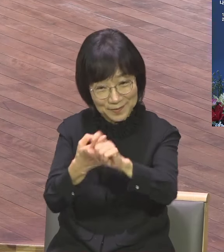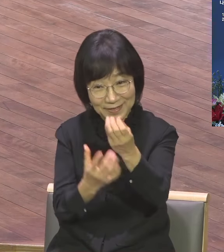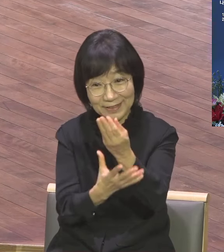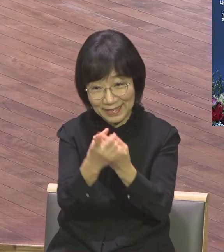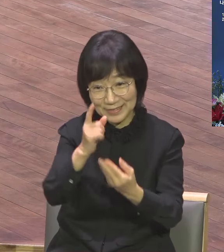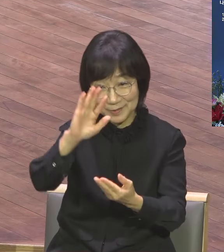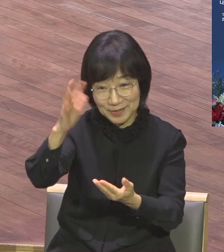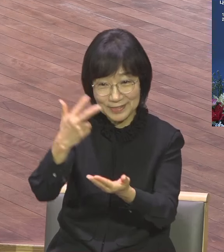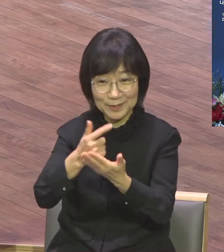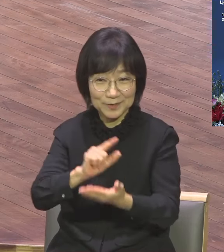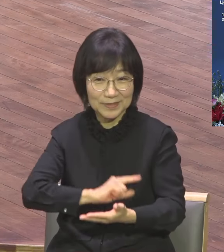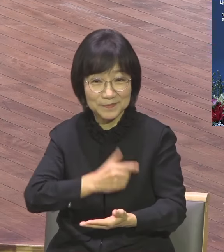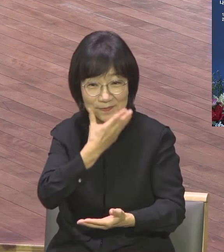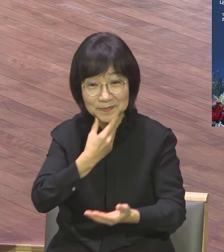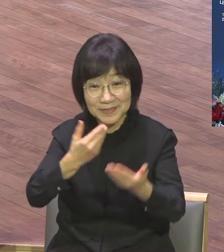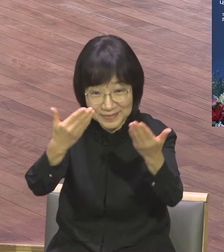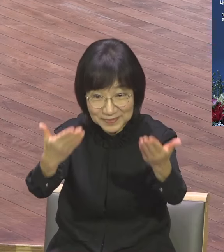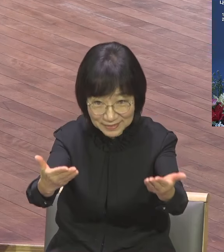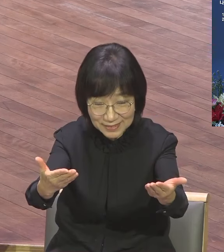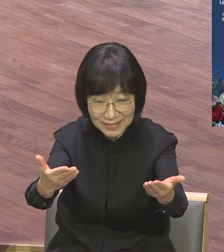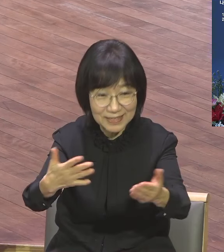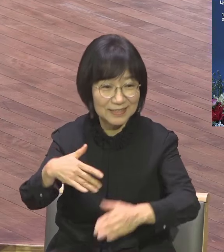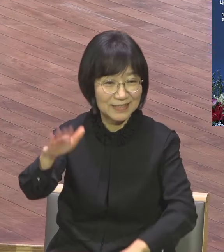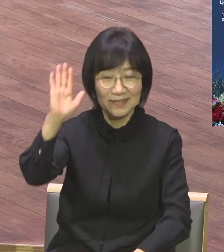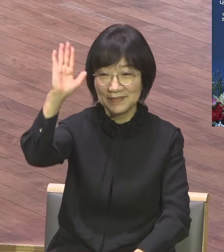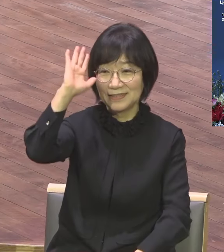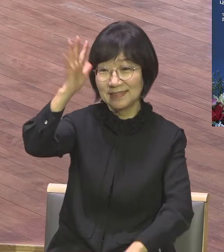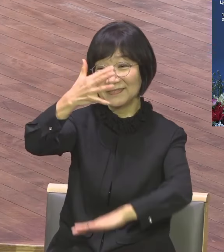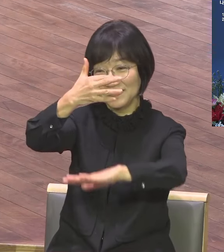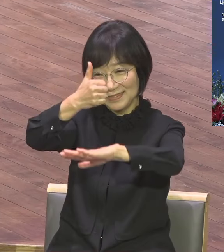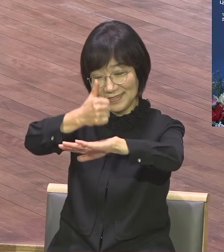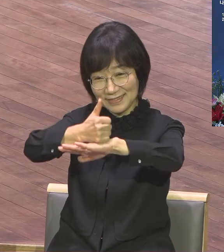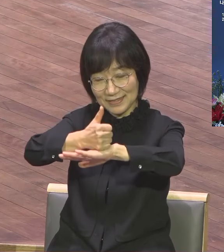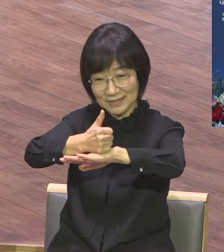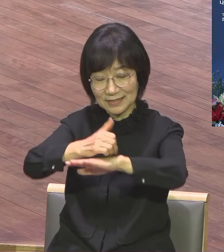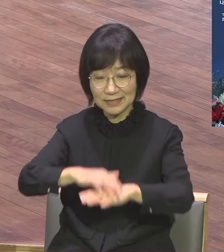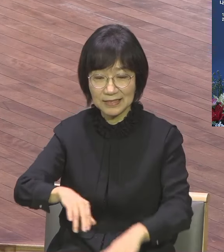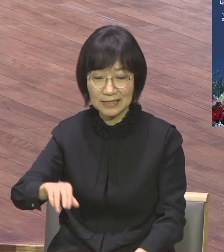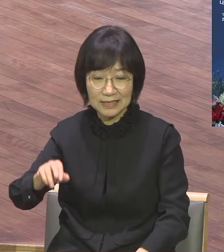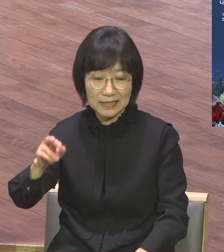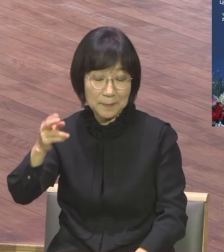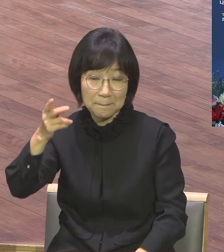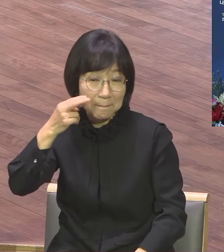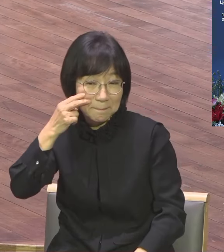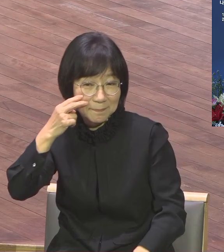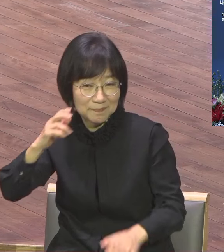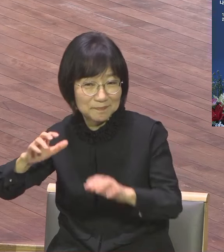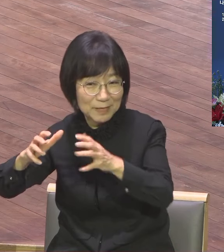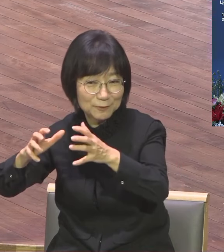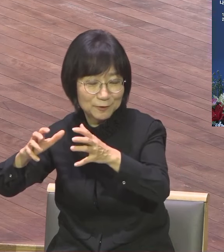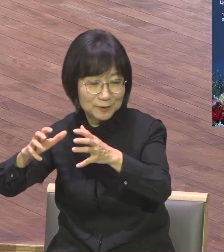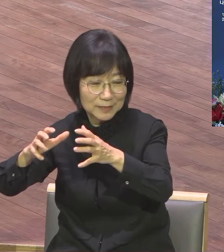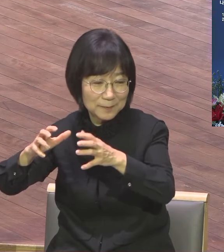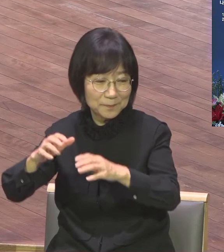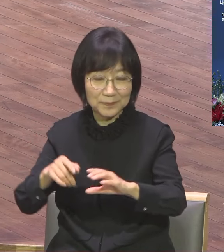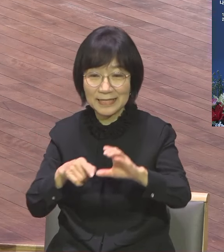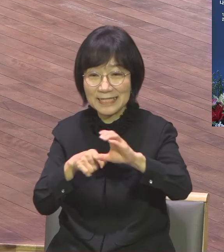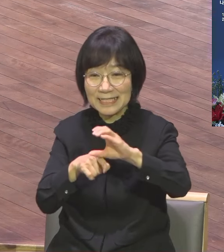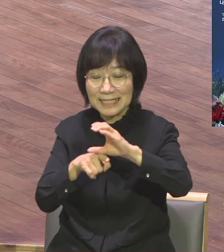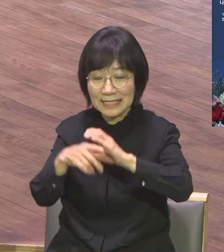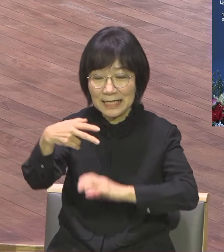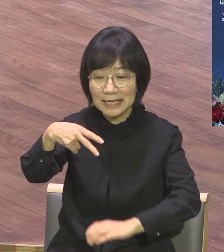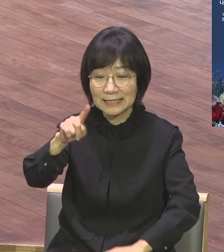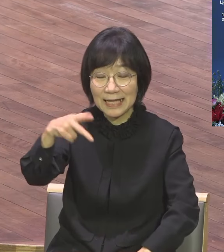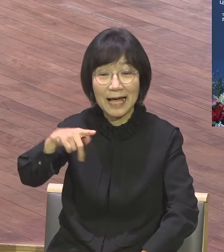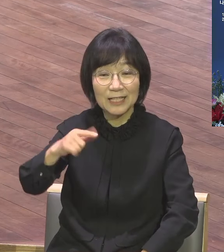축복합니다. 결론입니다. 미국의 대표적인 사전 출판사가